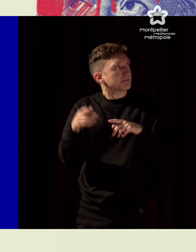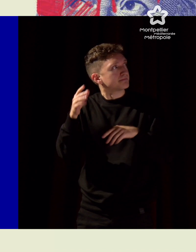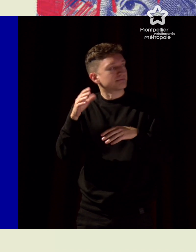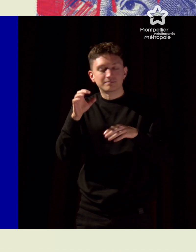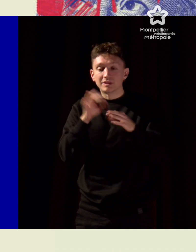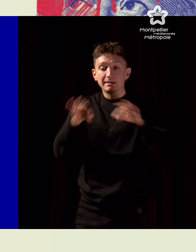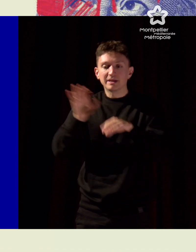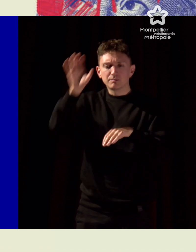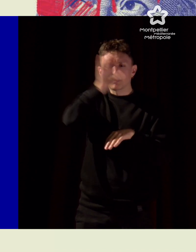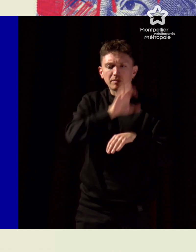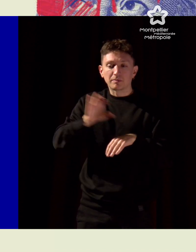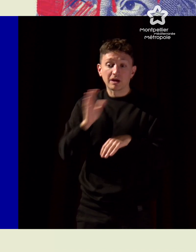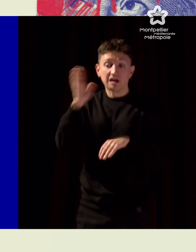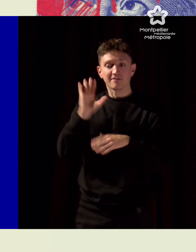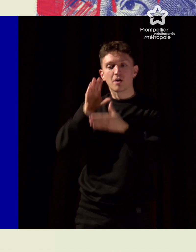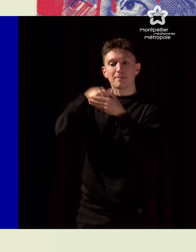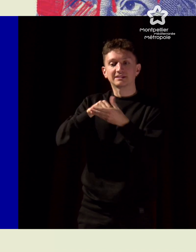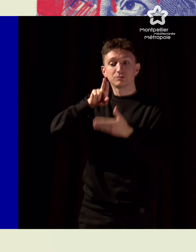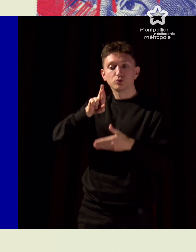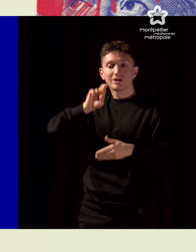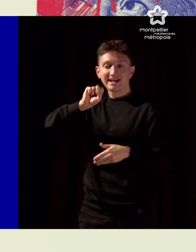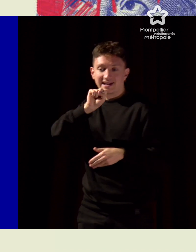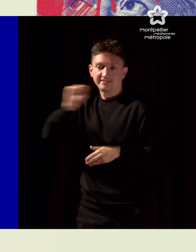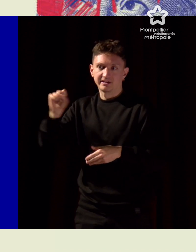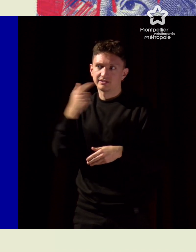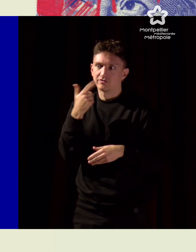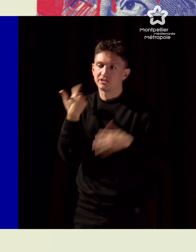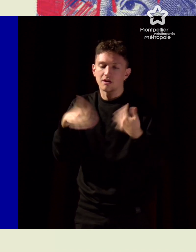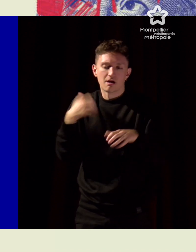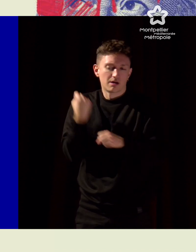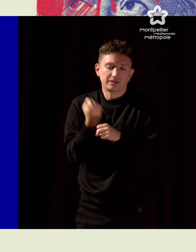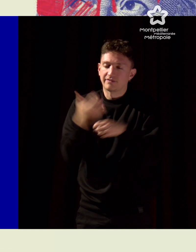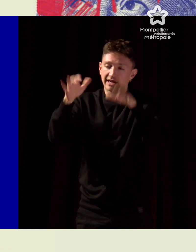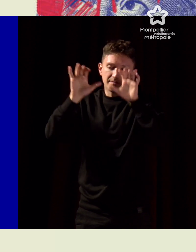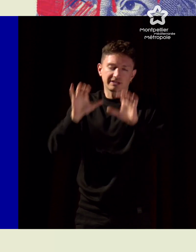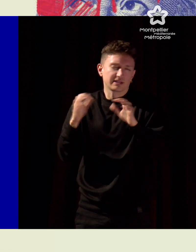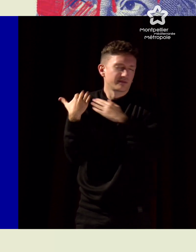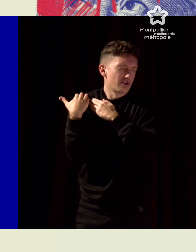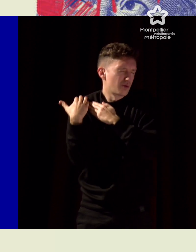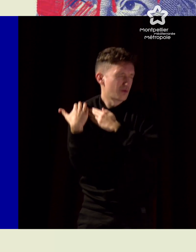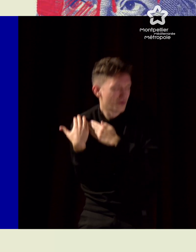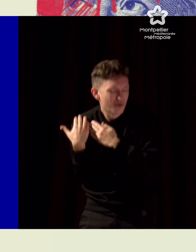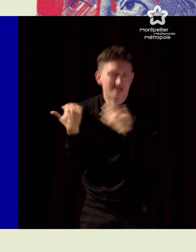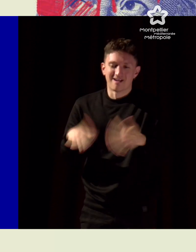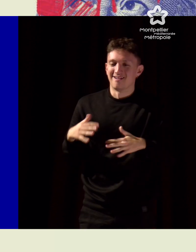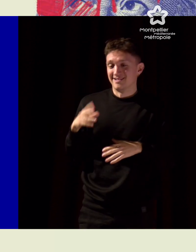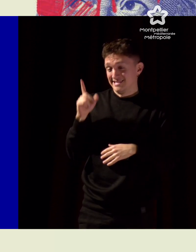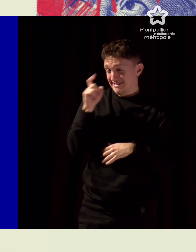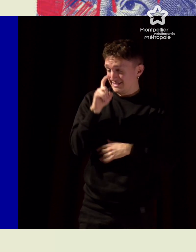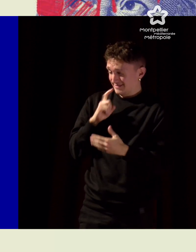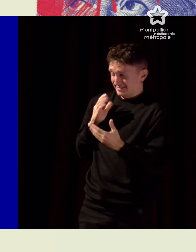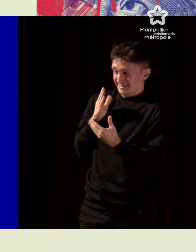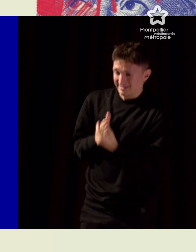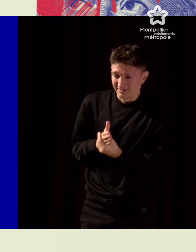une administration florissante. Donc, pour arriver à travailler à un endroit, donc on travaille avec